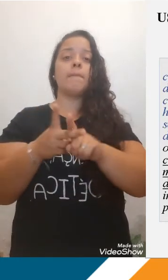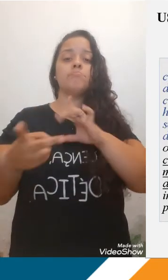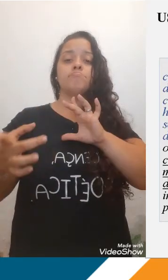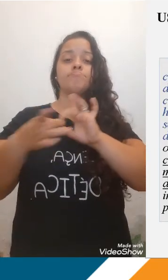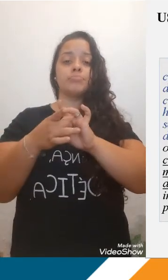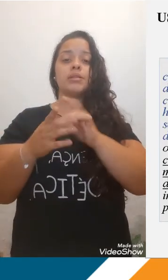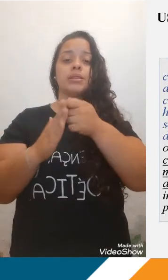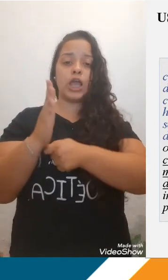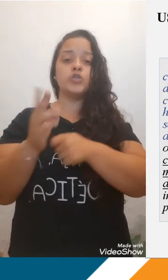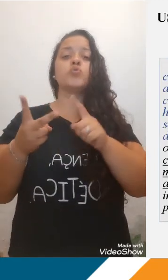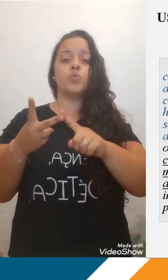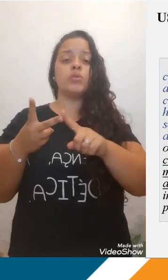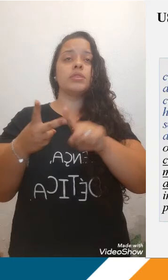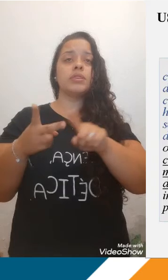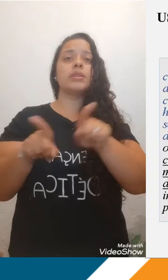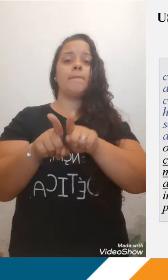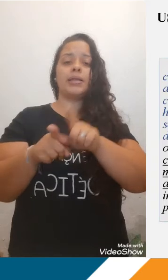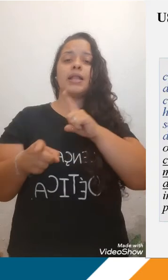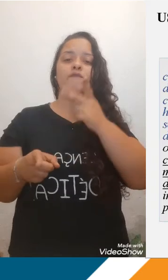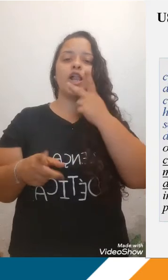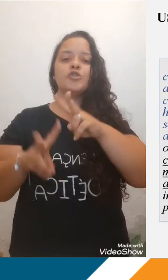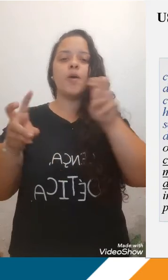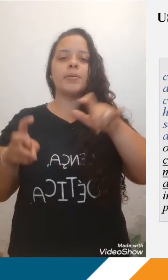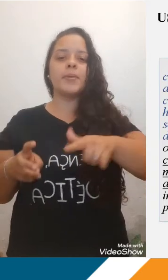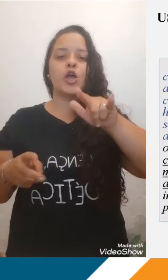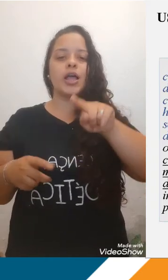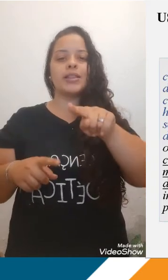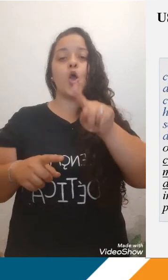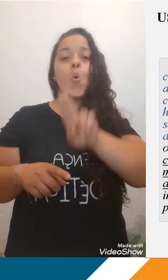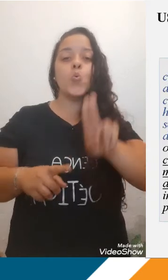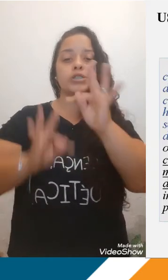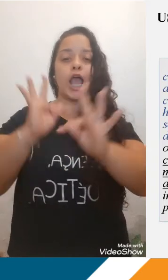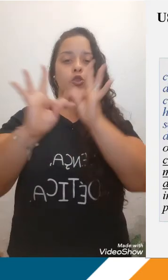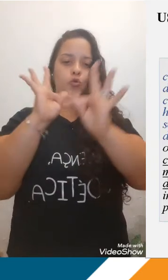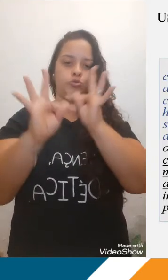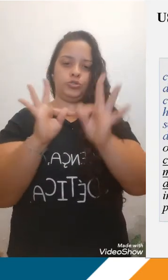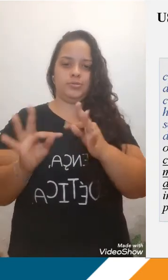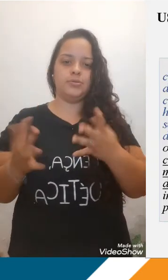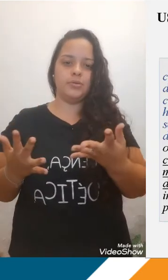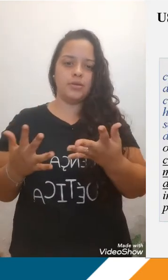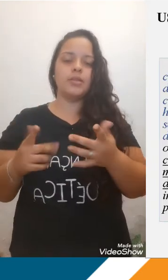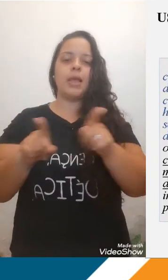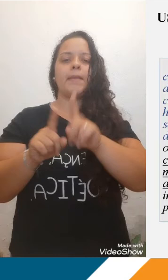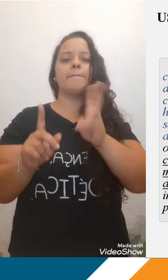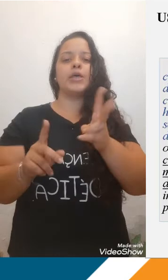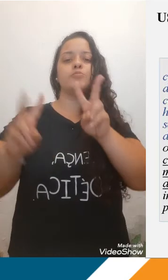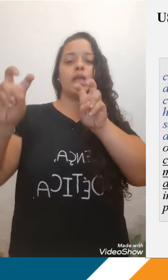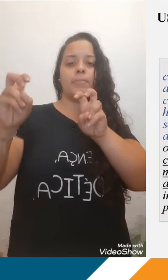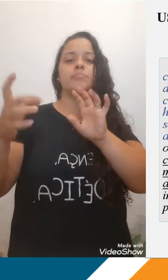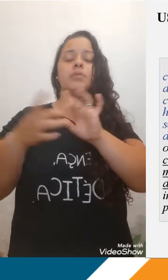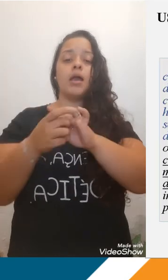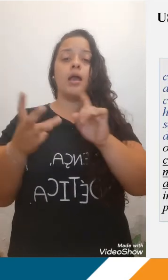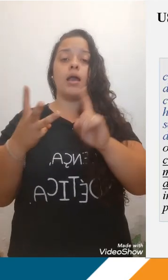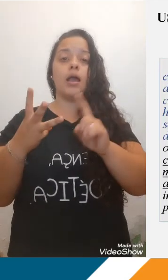porque ele mantém uma relação com o tema. Eu estou falando de uso da tecnologia de manipulação, da mesma forma que o tema pede, e ele é